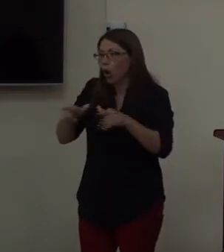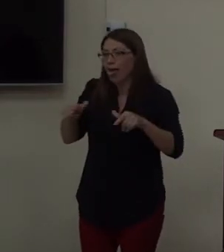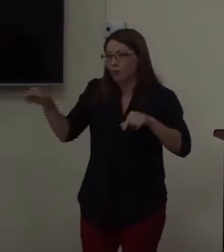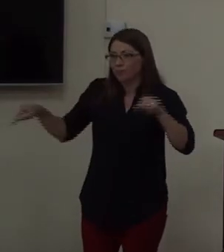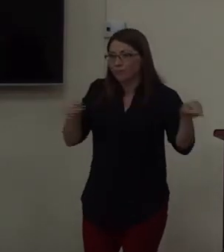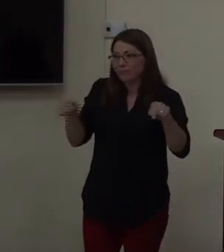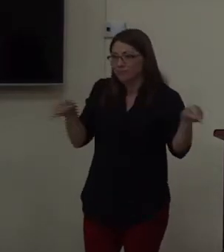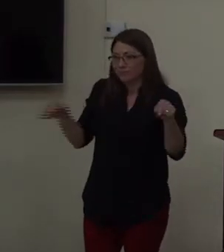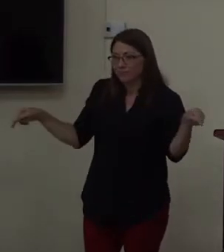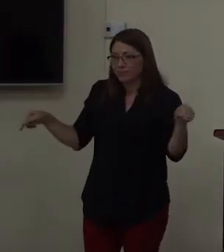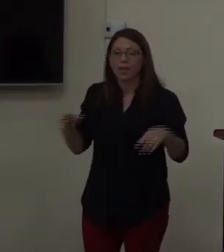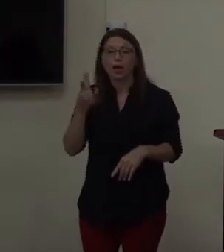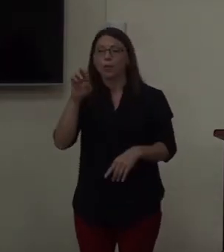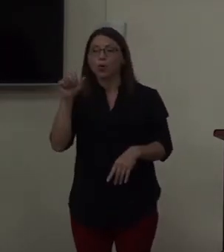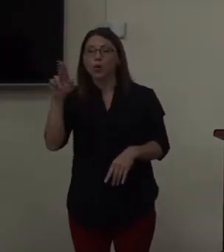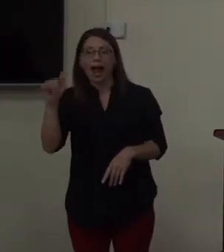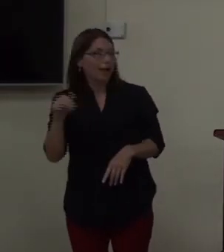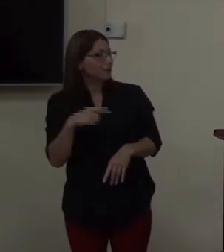brunca,